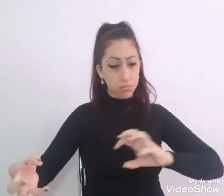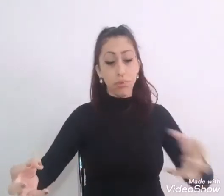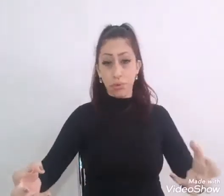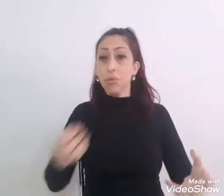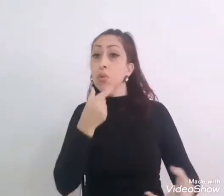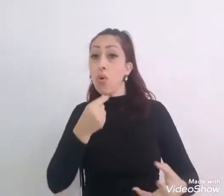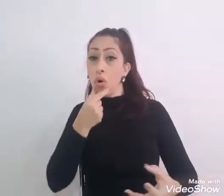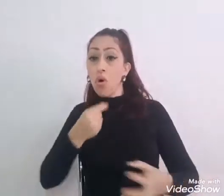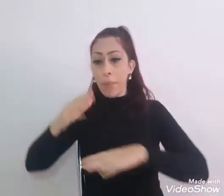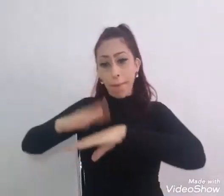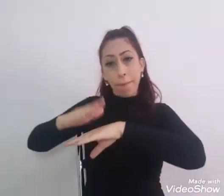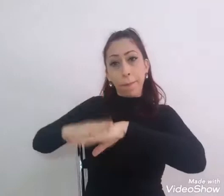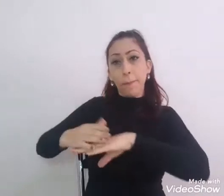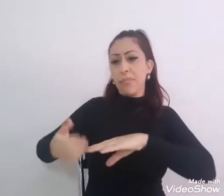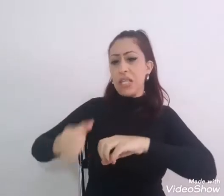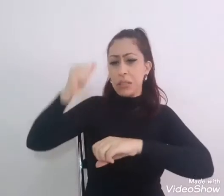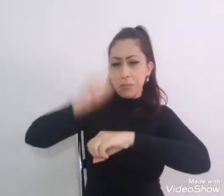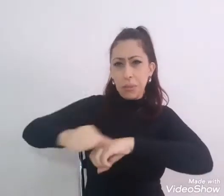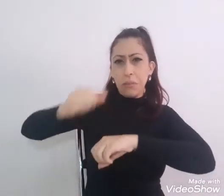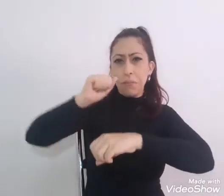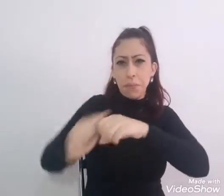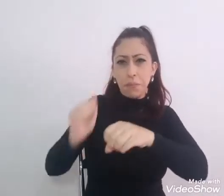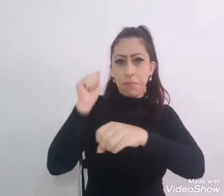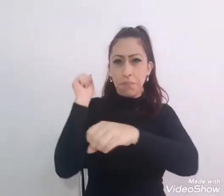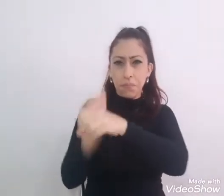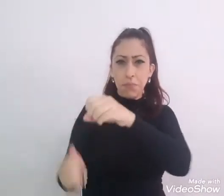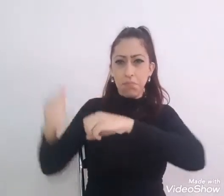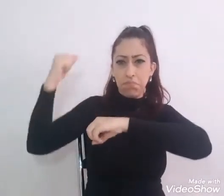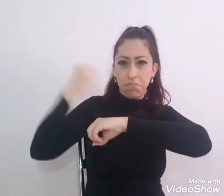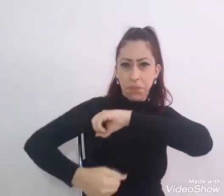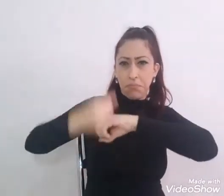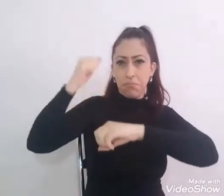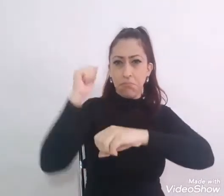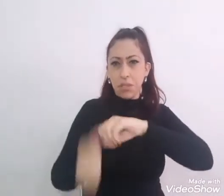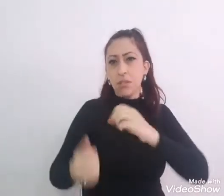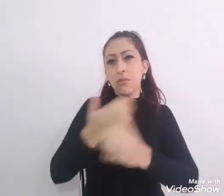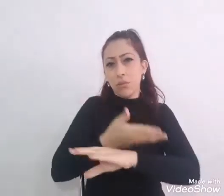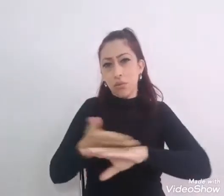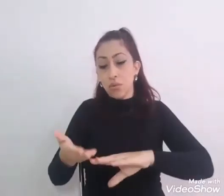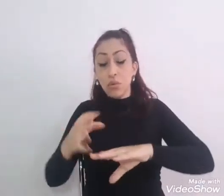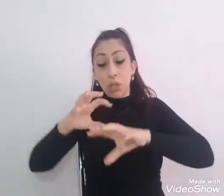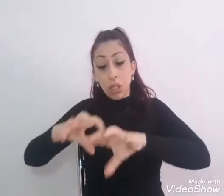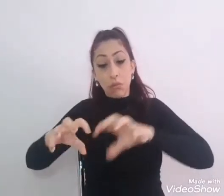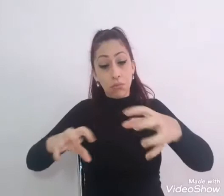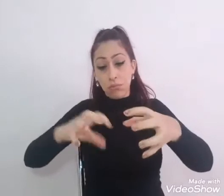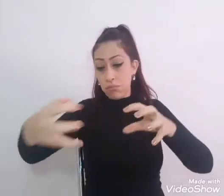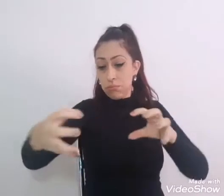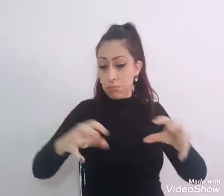atritavam uma pedra contra a outra e obtinham lascas dessas pedras. Essas lascas eles amarravam a pedaços